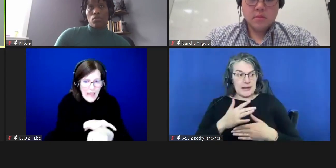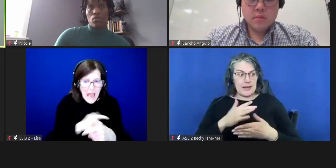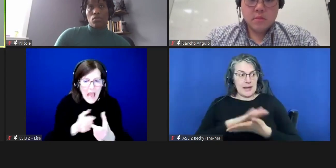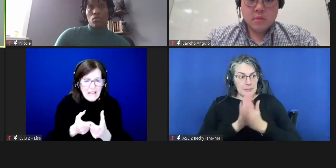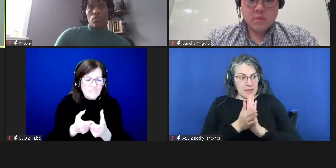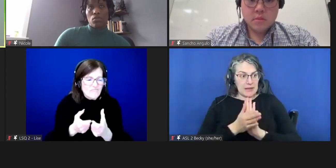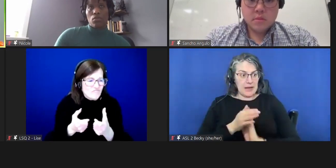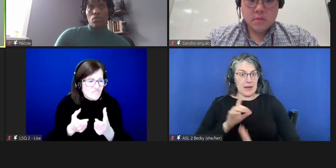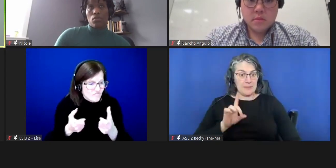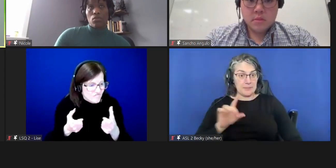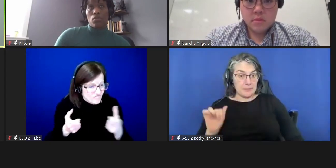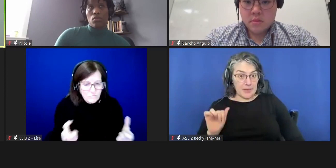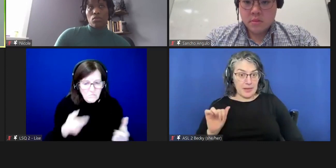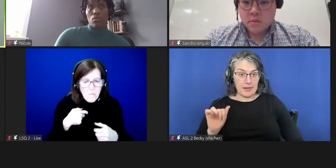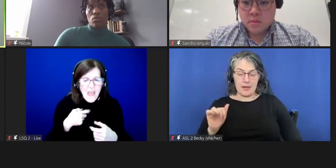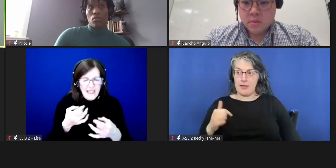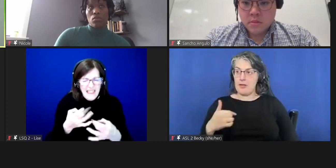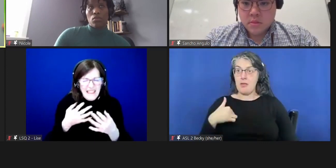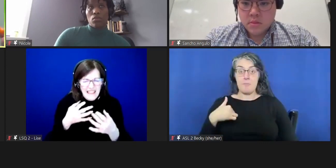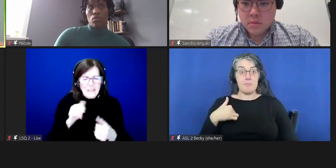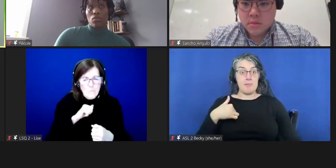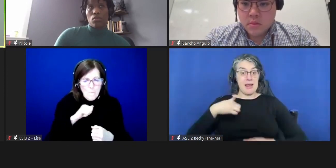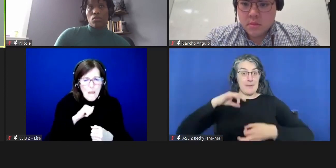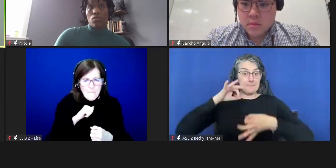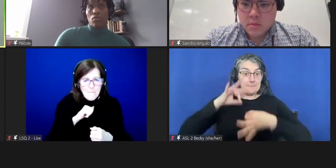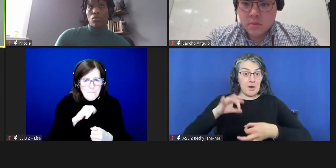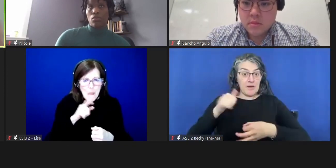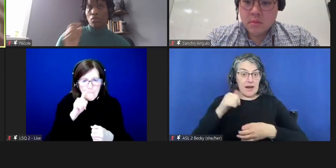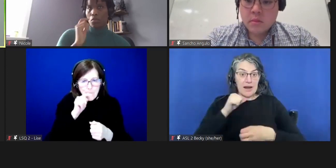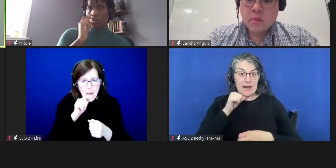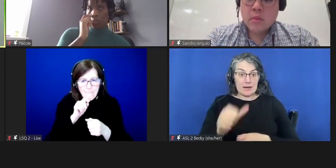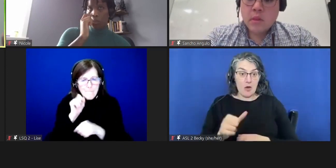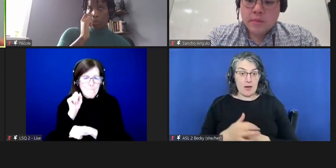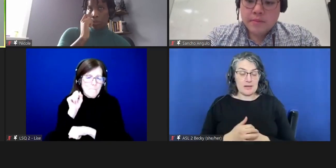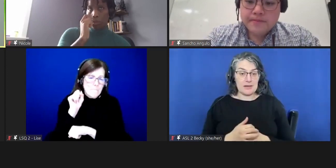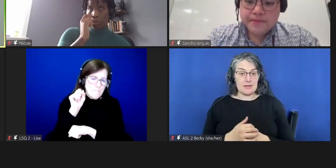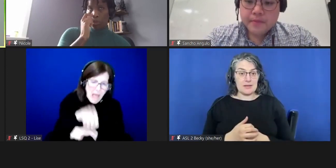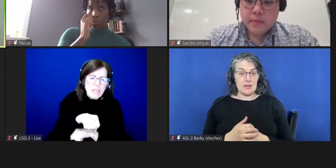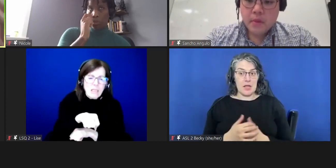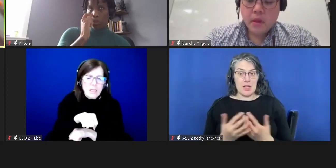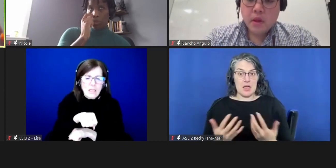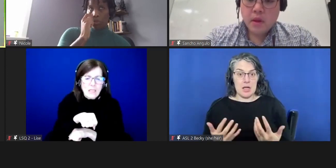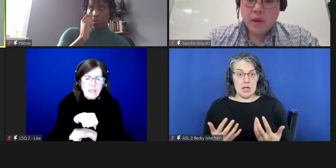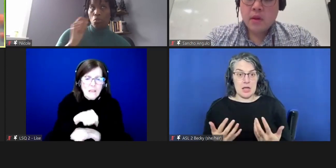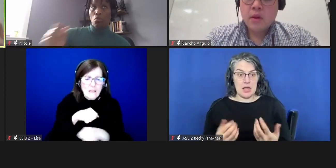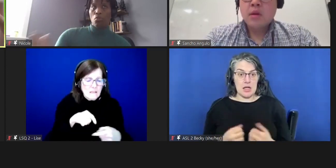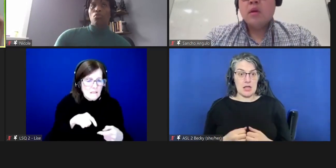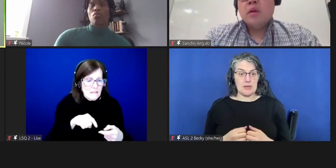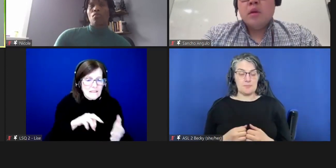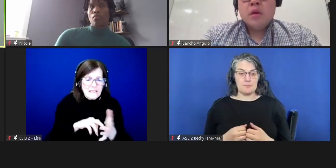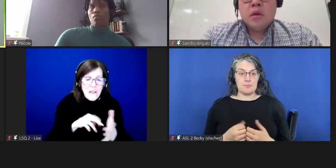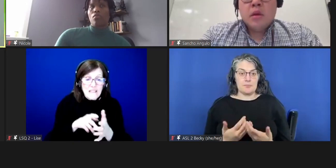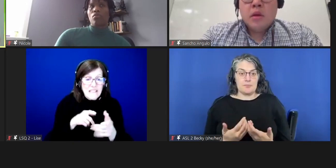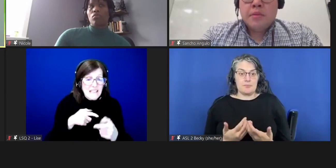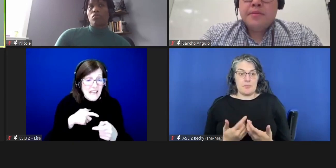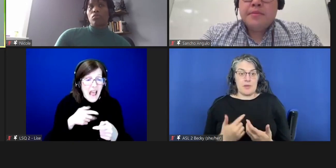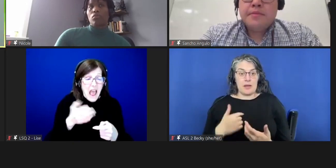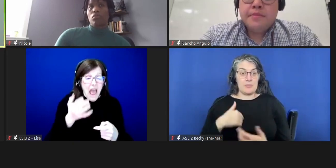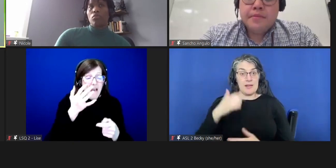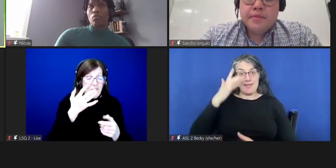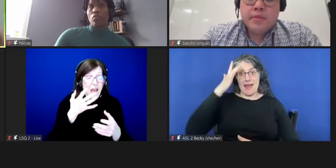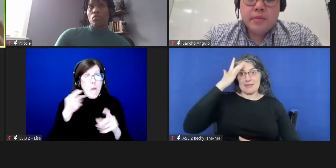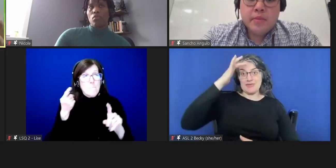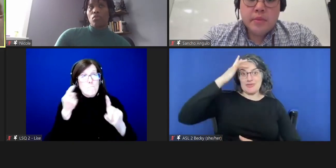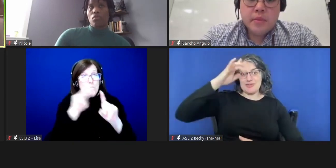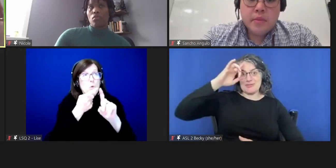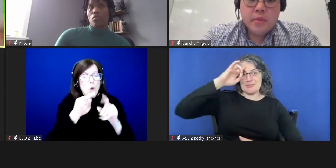de surmonter cette incapacité et que je n'étais plus la personne parfaite que je voulais être.